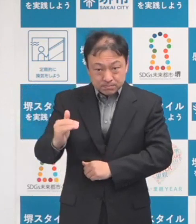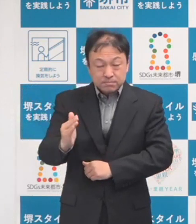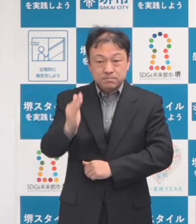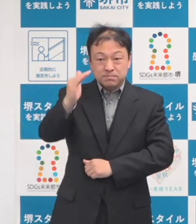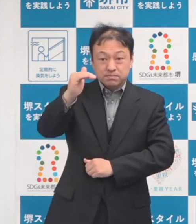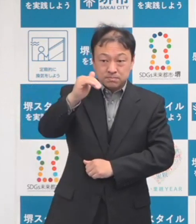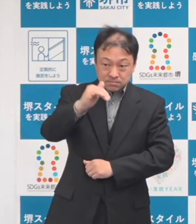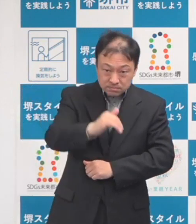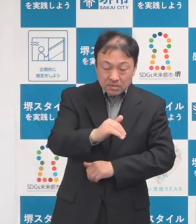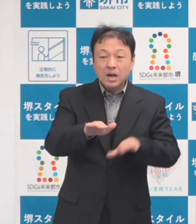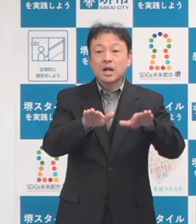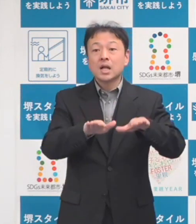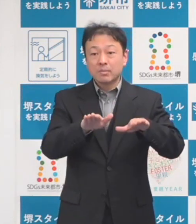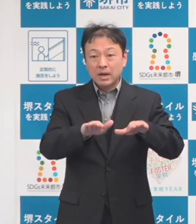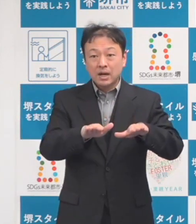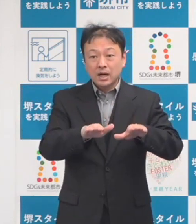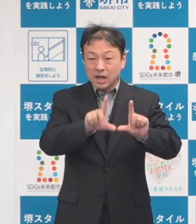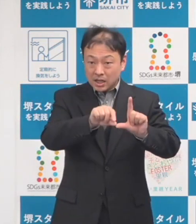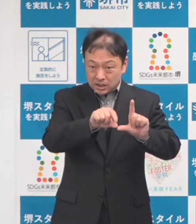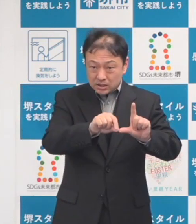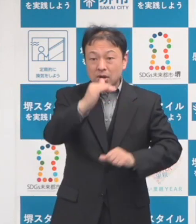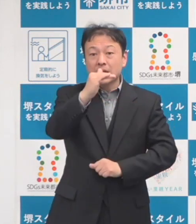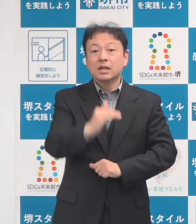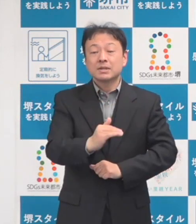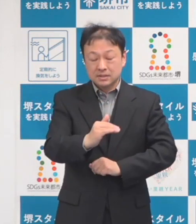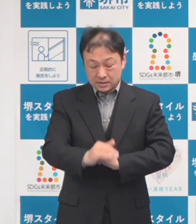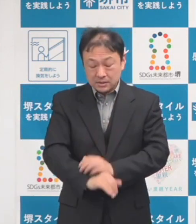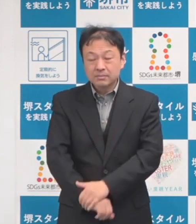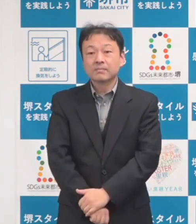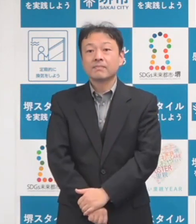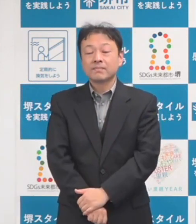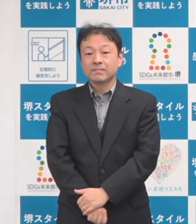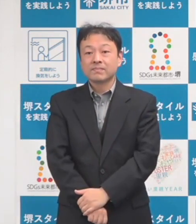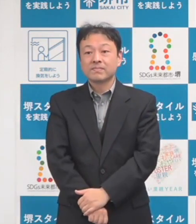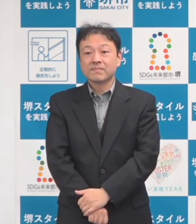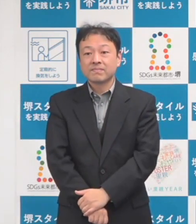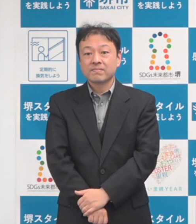に今陽性率としては低い状況になっています。